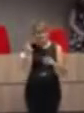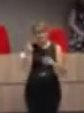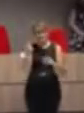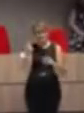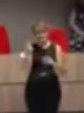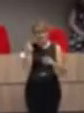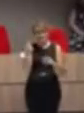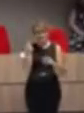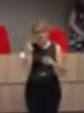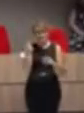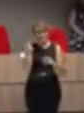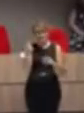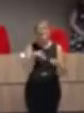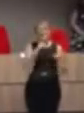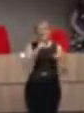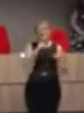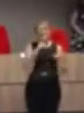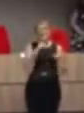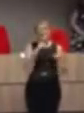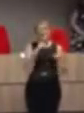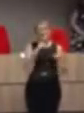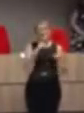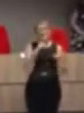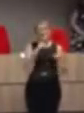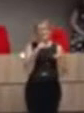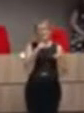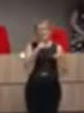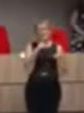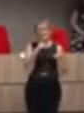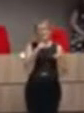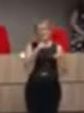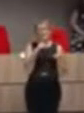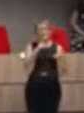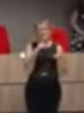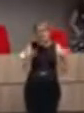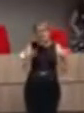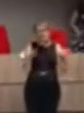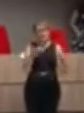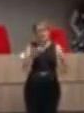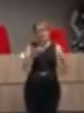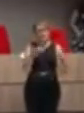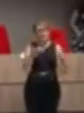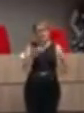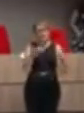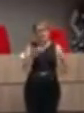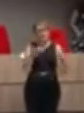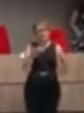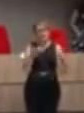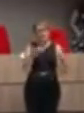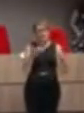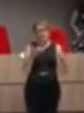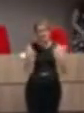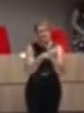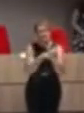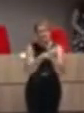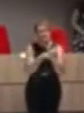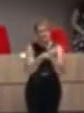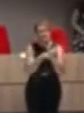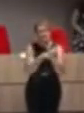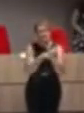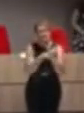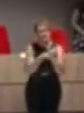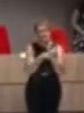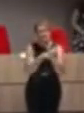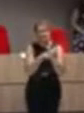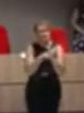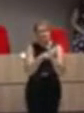diálogos com o Ministério Público, engrandece a atuação dos promotores de justiça e procuradores na área da saúde.